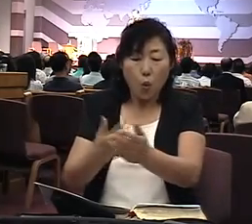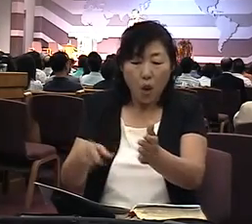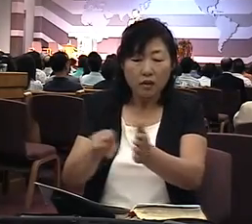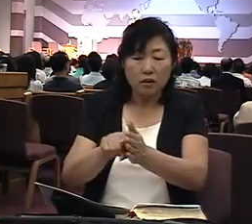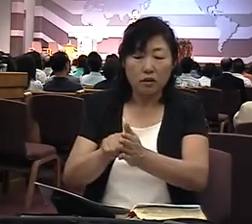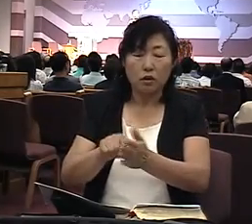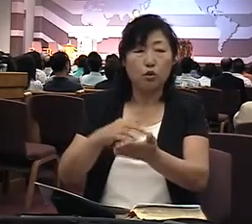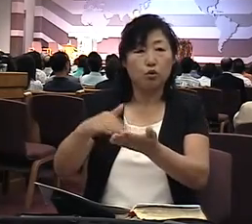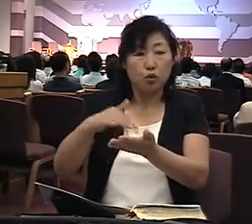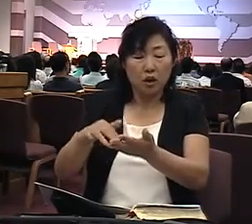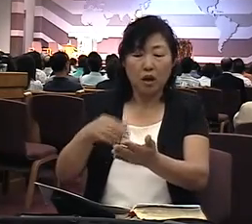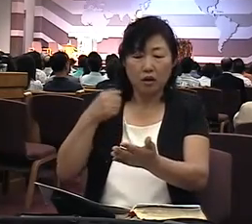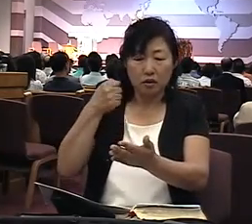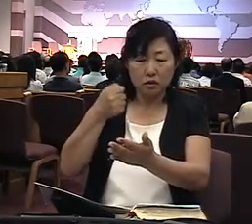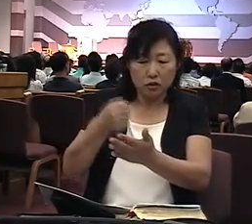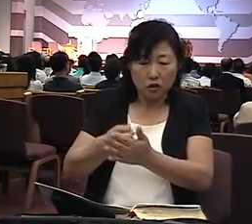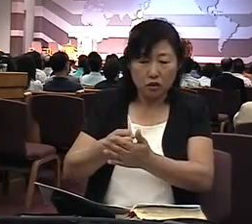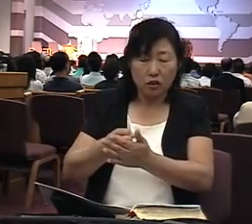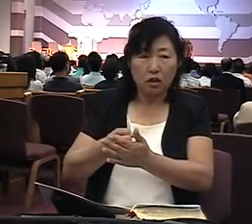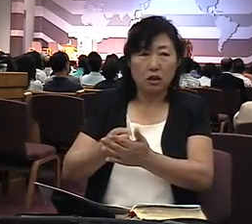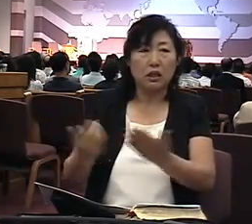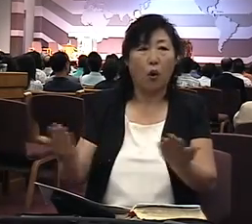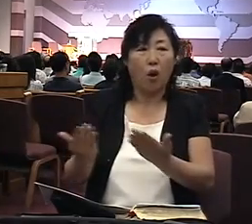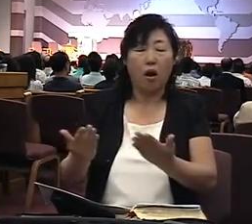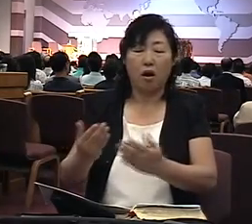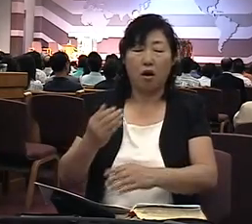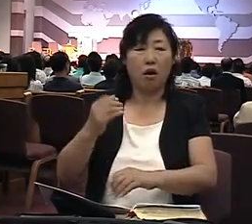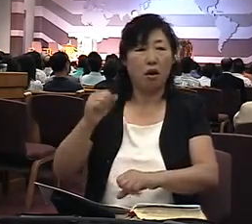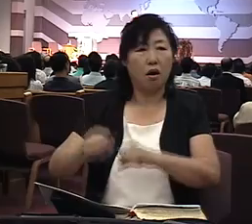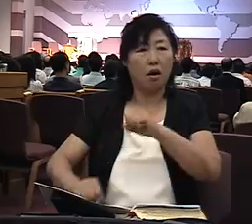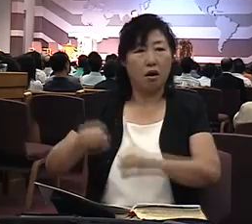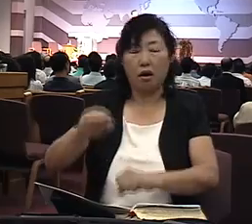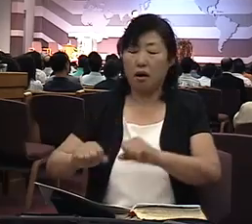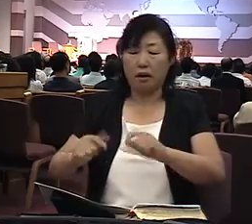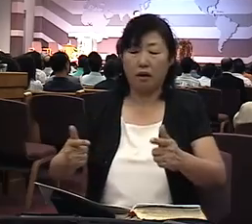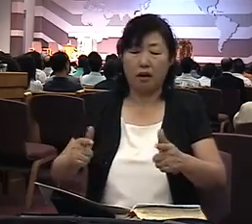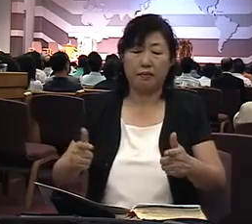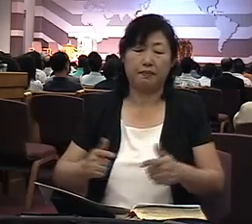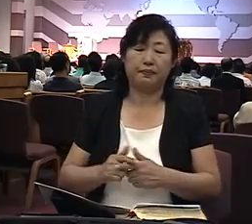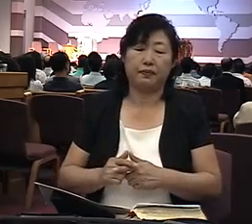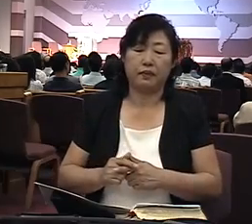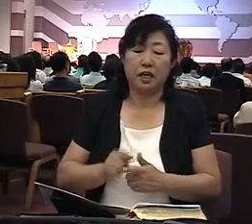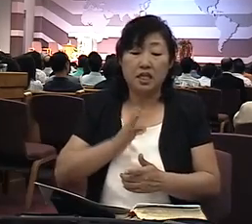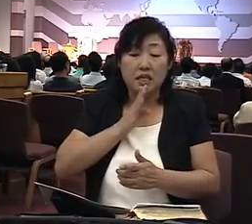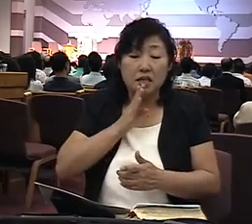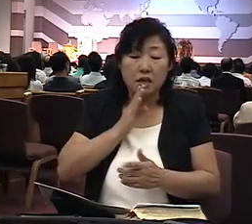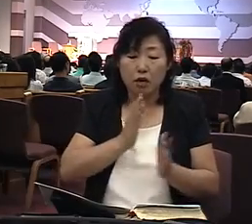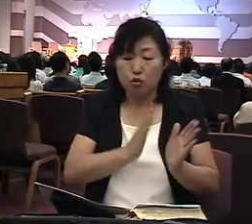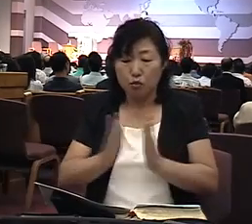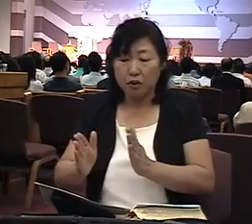숫자가 결정적인 역할을 하는 게 아니라 진짜 역할은 준비된, 무장된